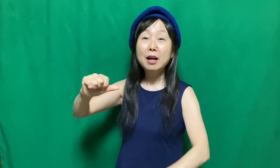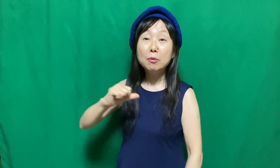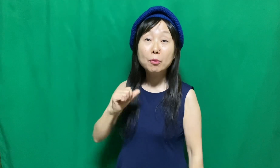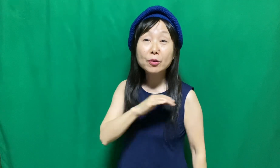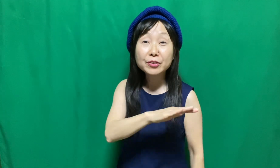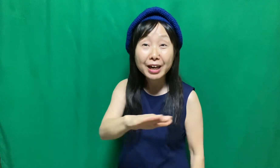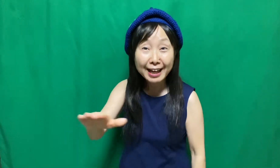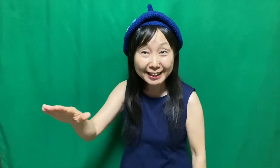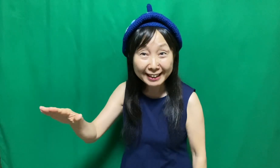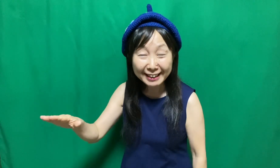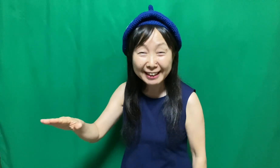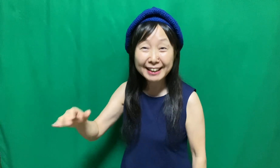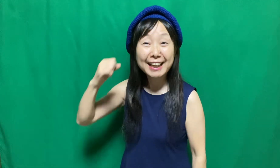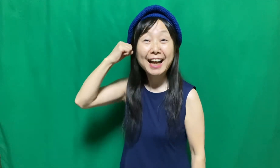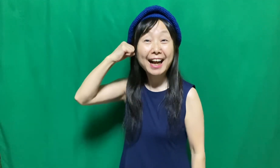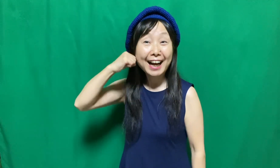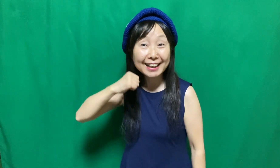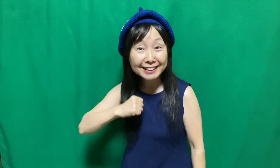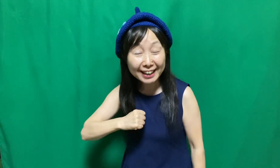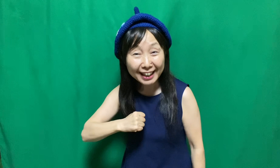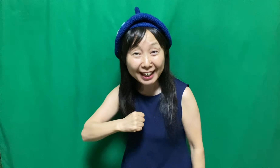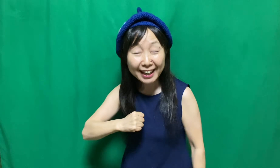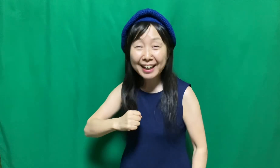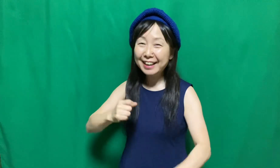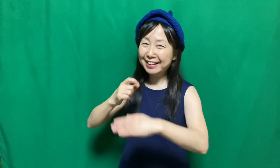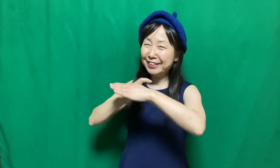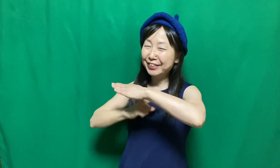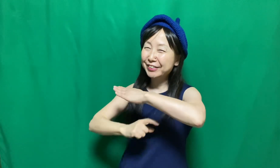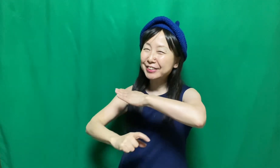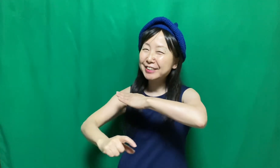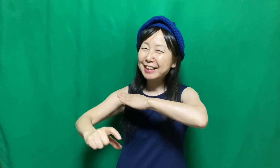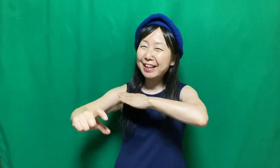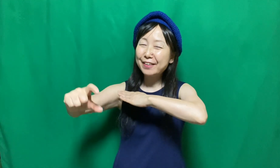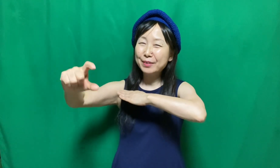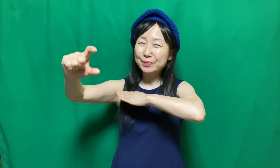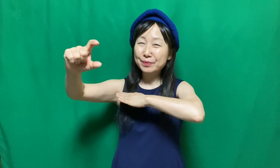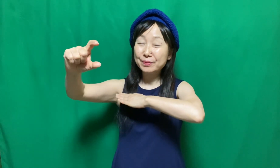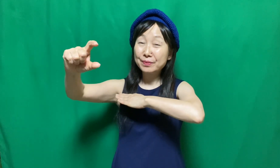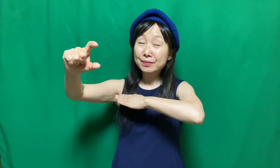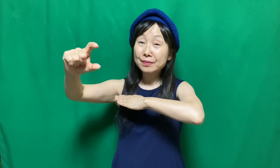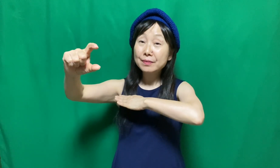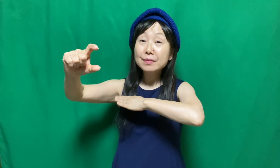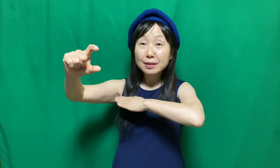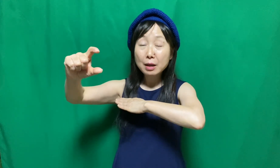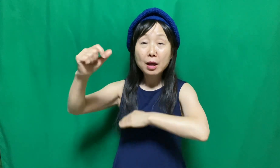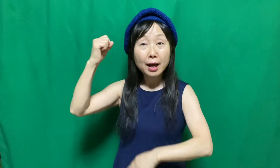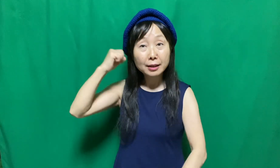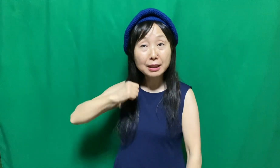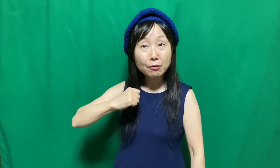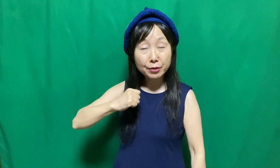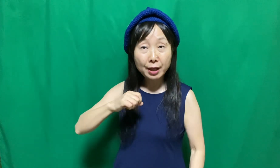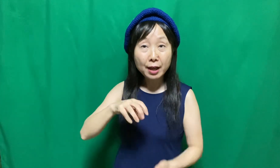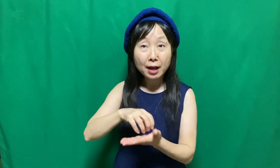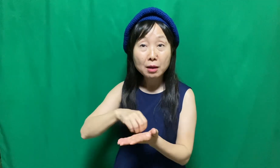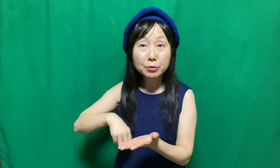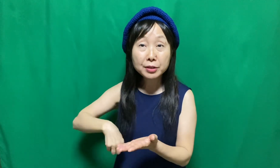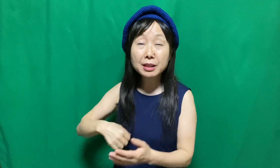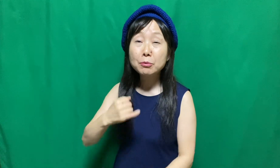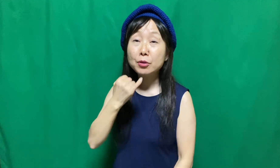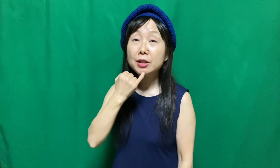違う。僕らに朝が訪れたよ。ね、朝をね、省いてもいいんです